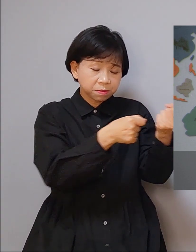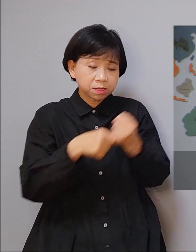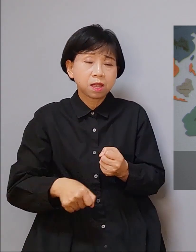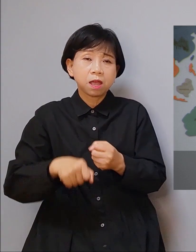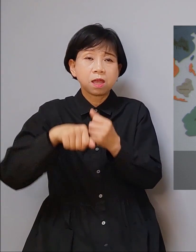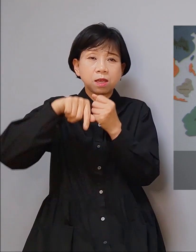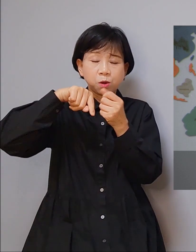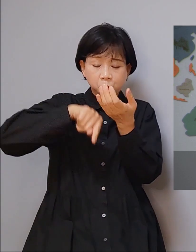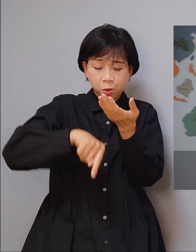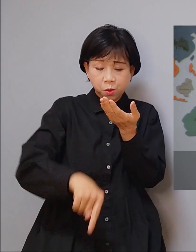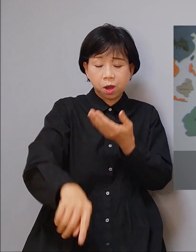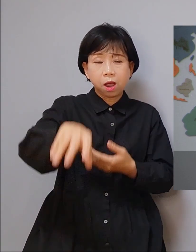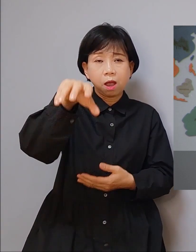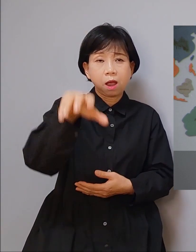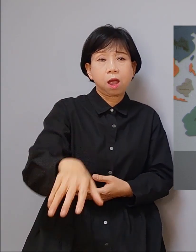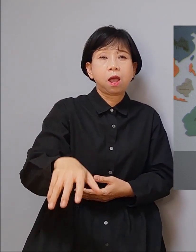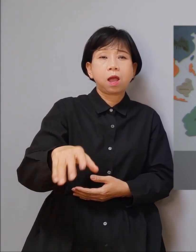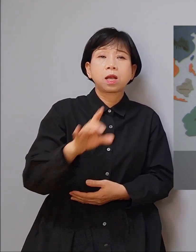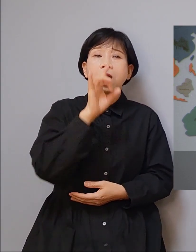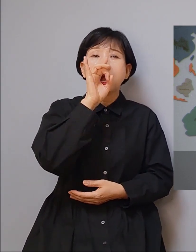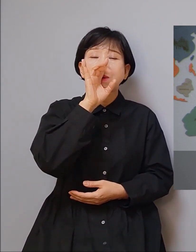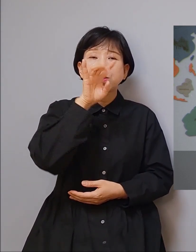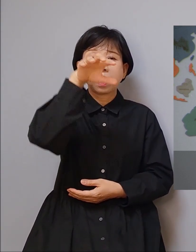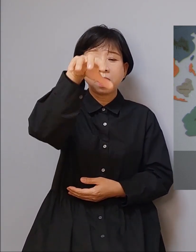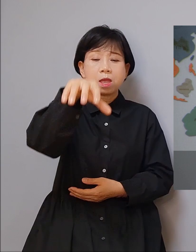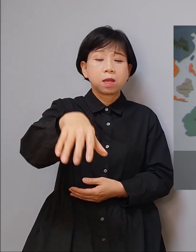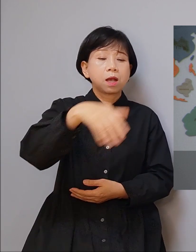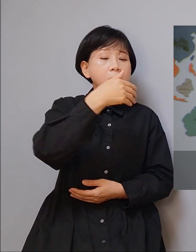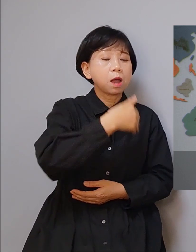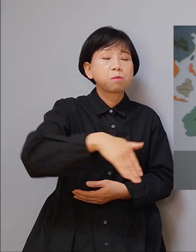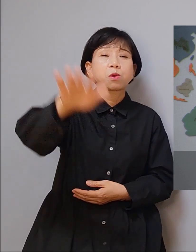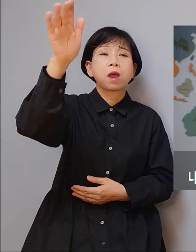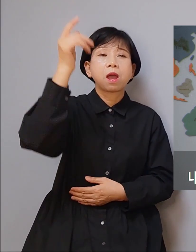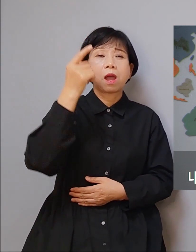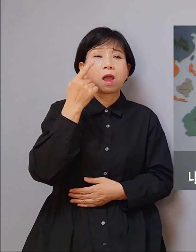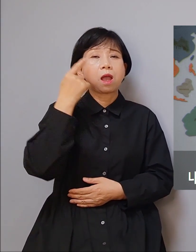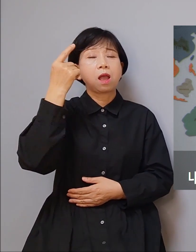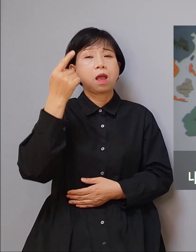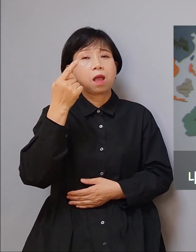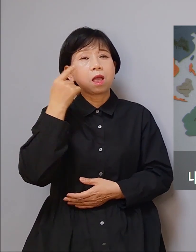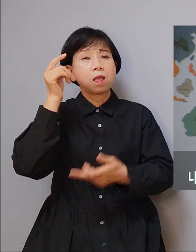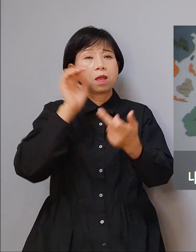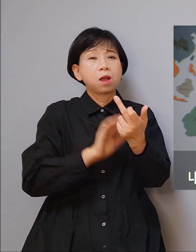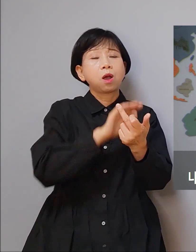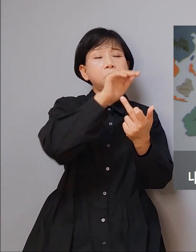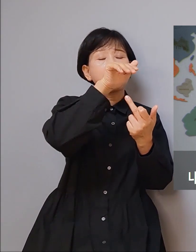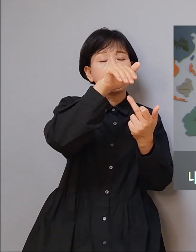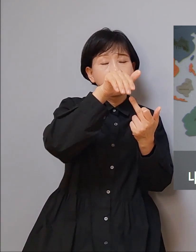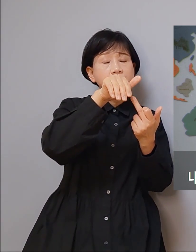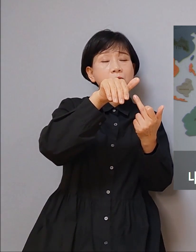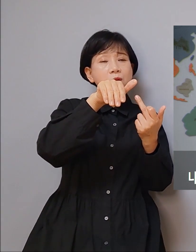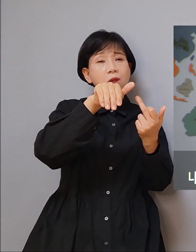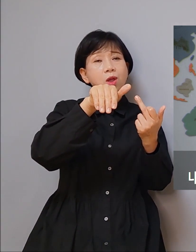끌러 깊은 데로 저 한가운데 가보라.